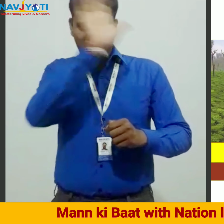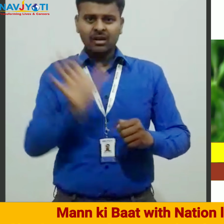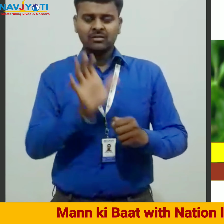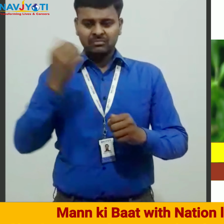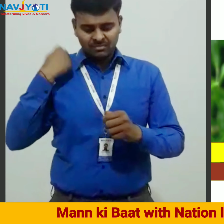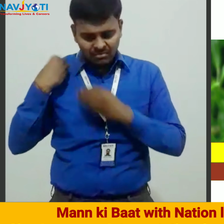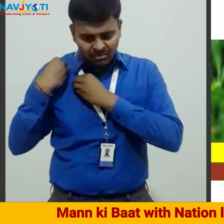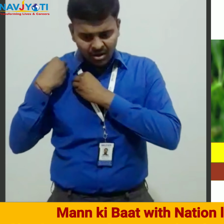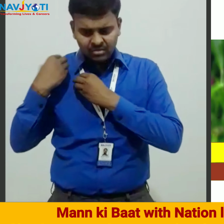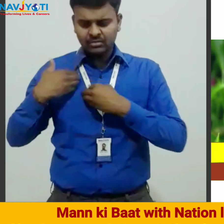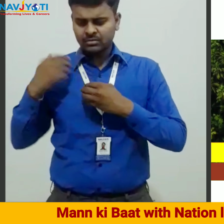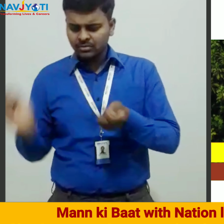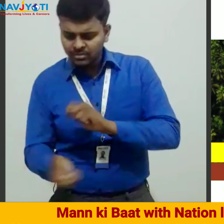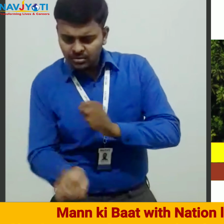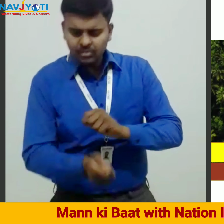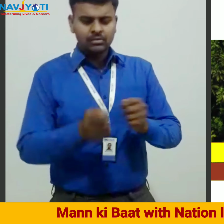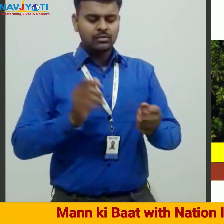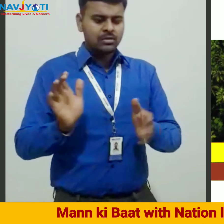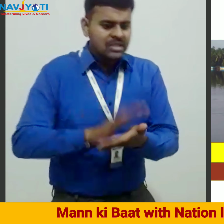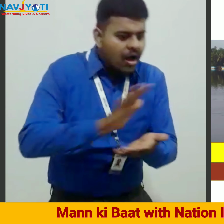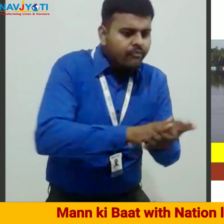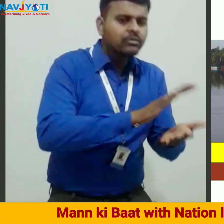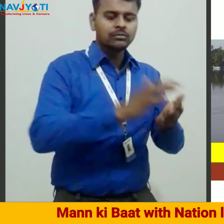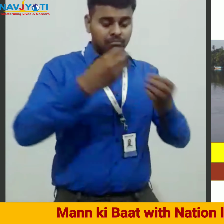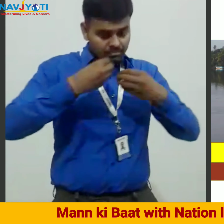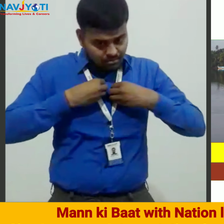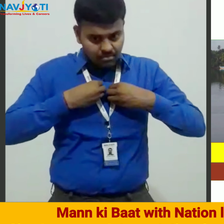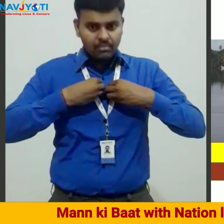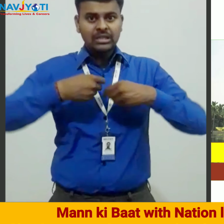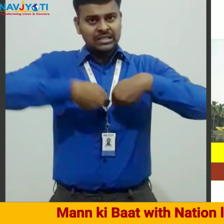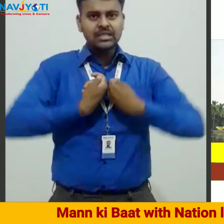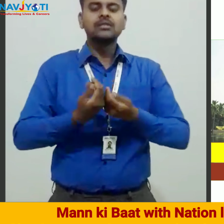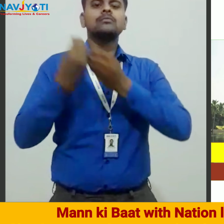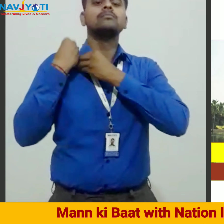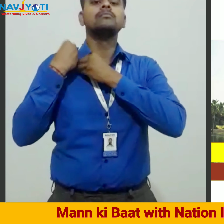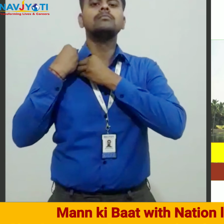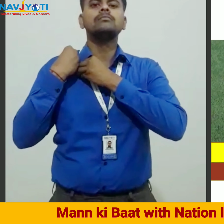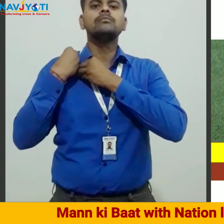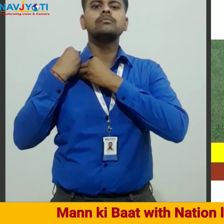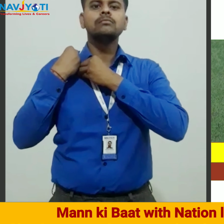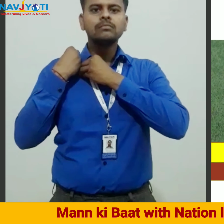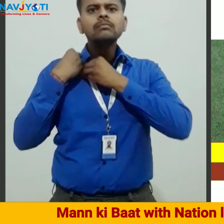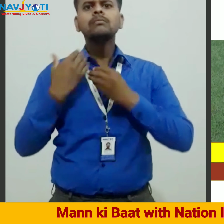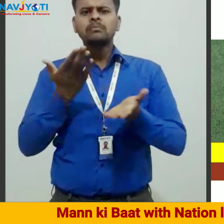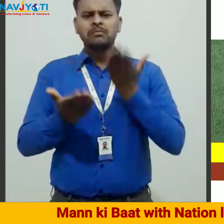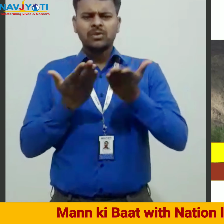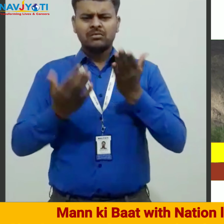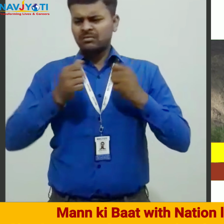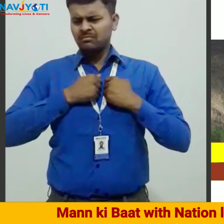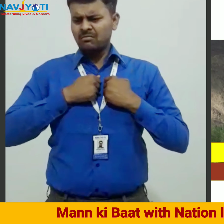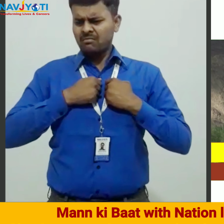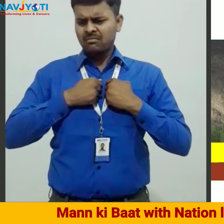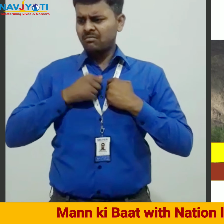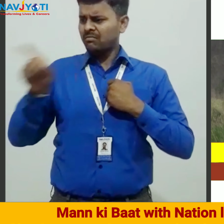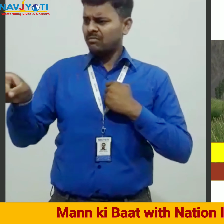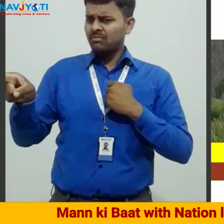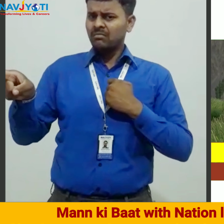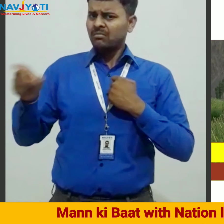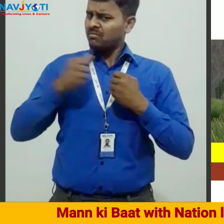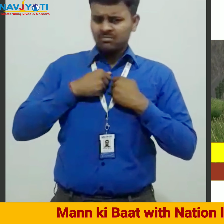इसको और इस भावना को बहुत स्वाभाविक माना जाता है, किसी को इसमें कोई ऐतराज